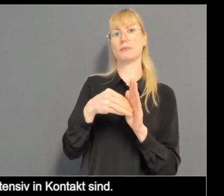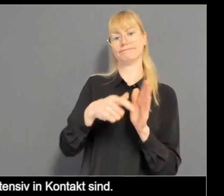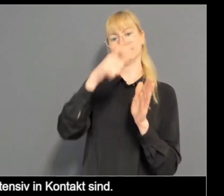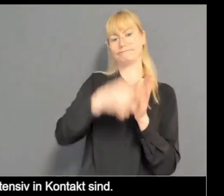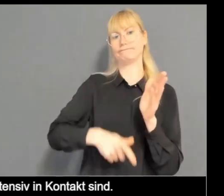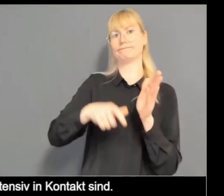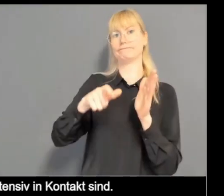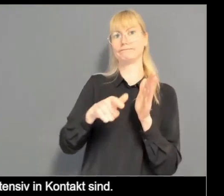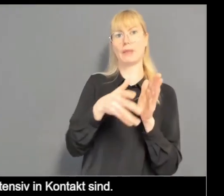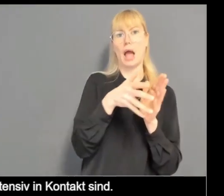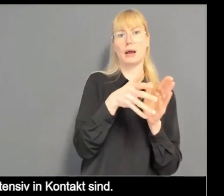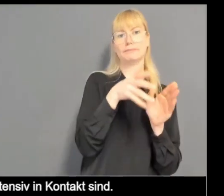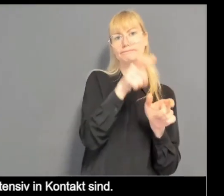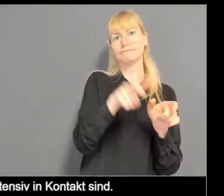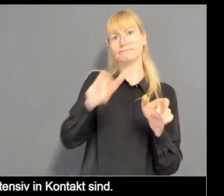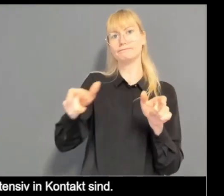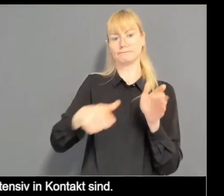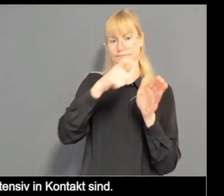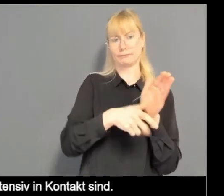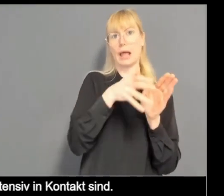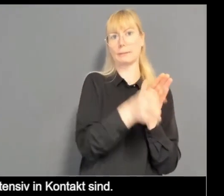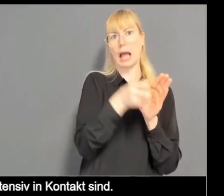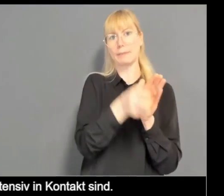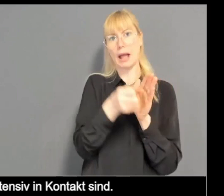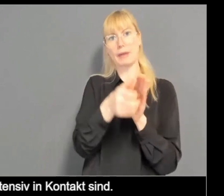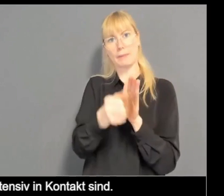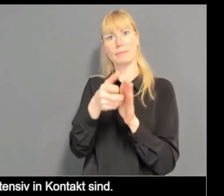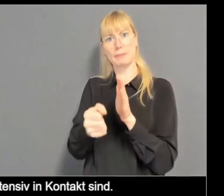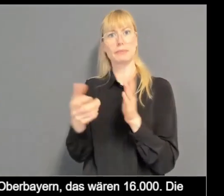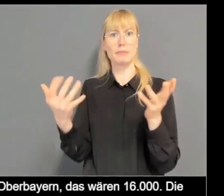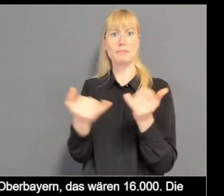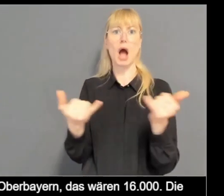die Flüchtlinge auch besser verteilt werden können am Ende?